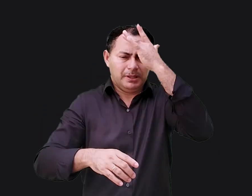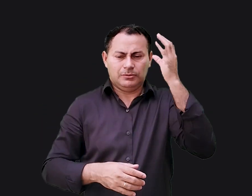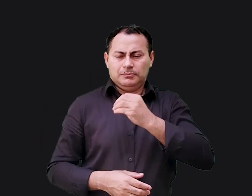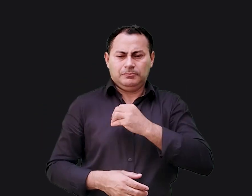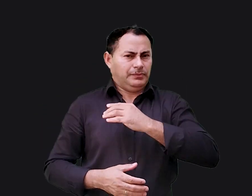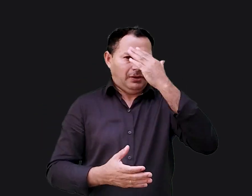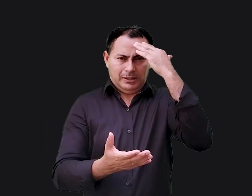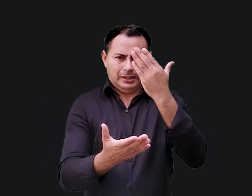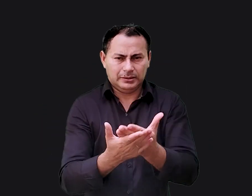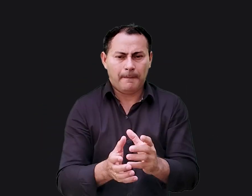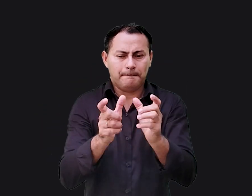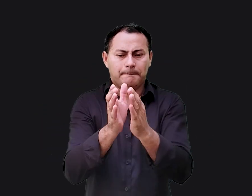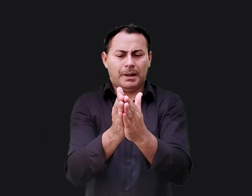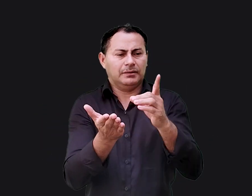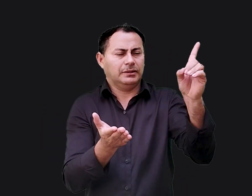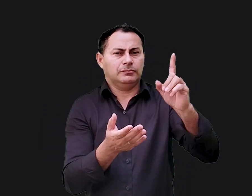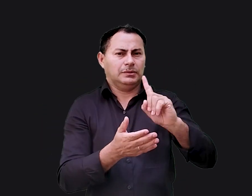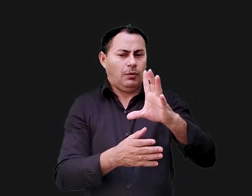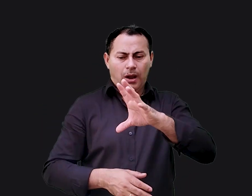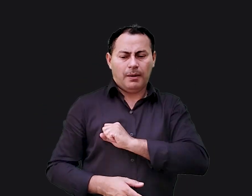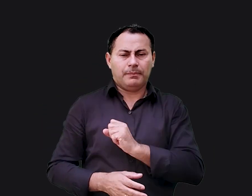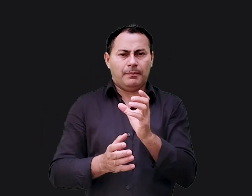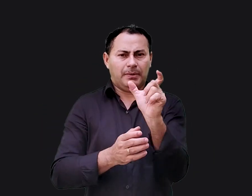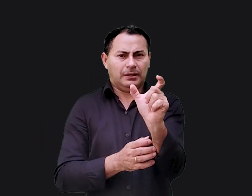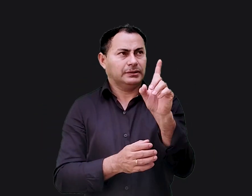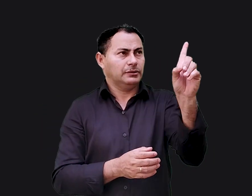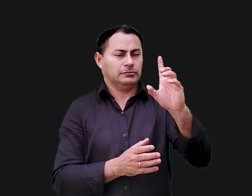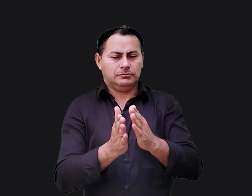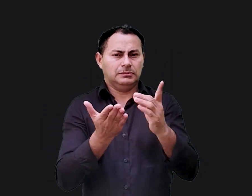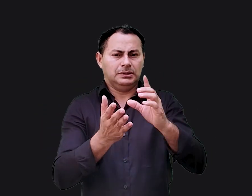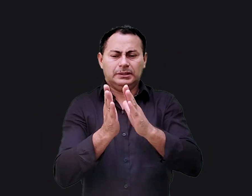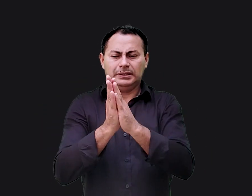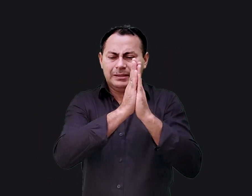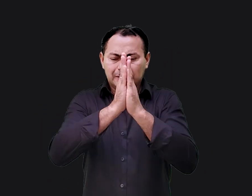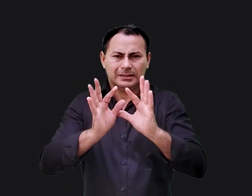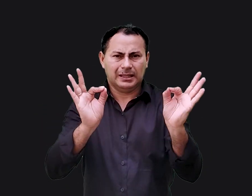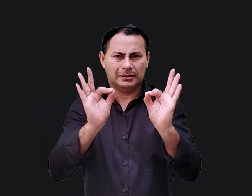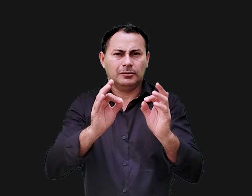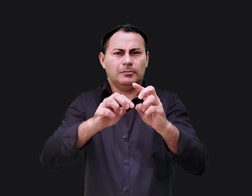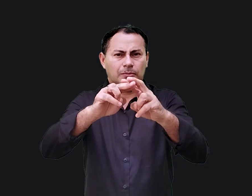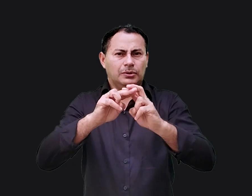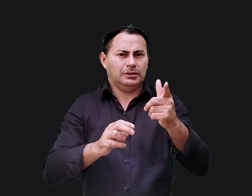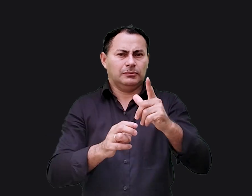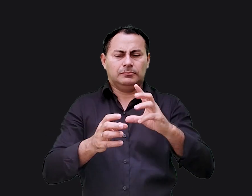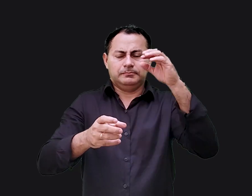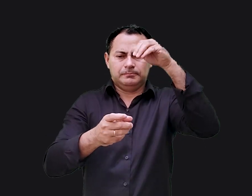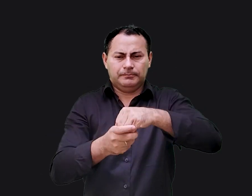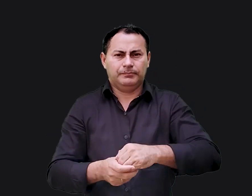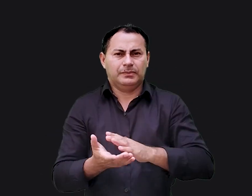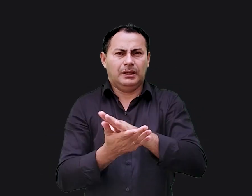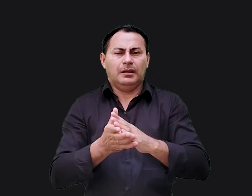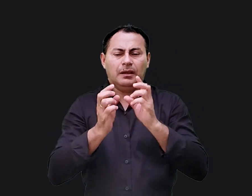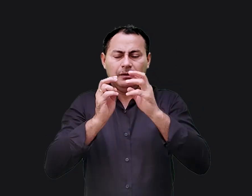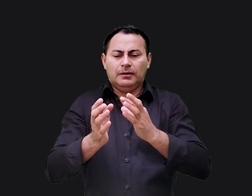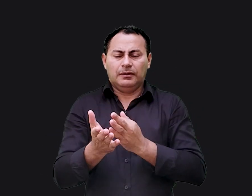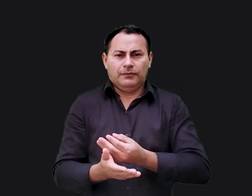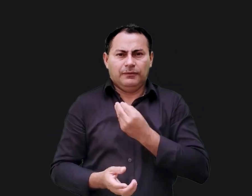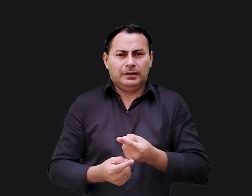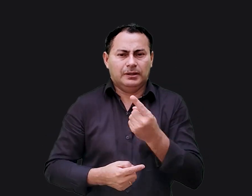O pecador não acredita na palavra de Deus, não ama a palavra de Deus e não medita nela. Por isso não tem estabilidade, nem fertilidade,